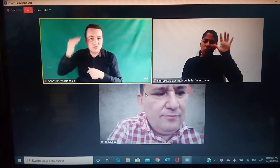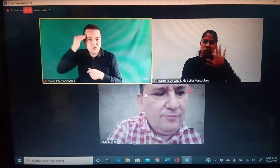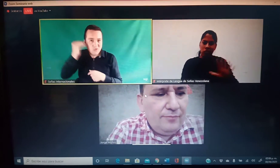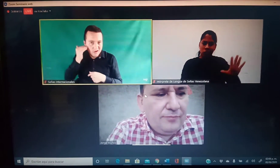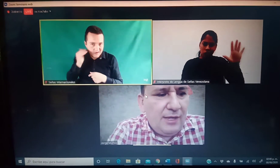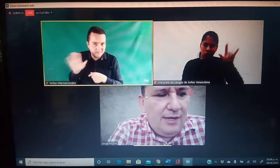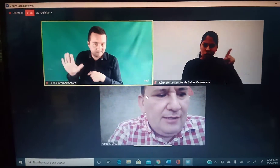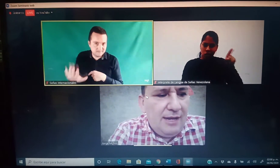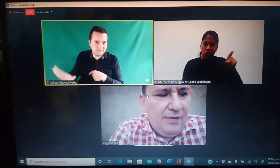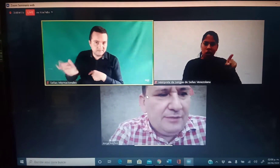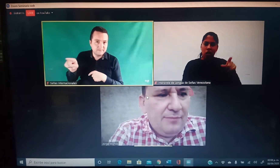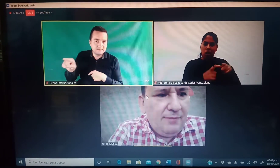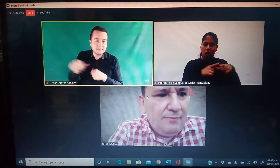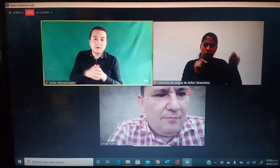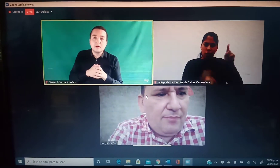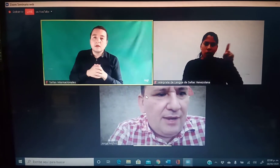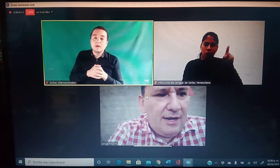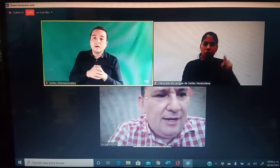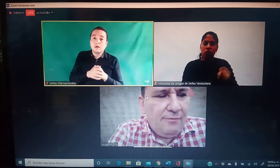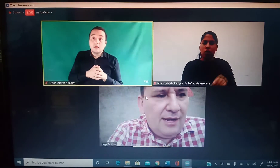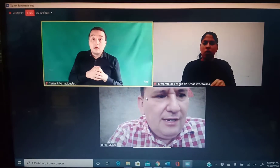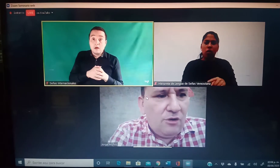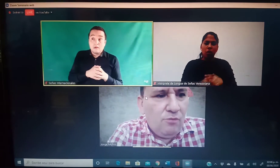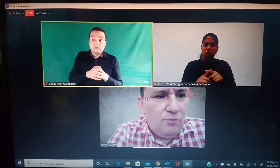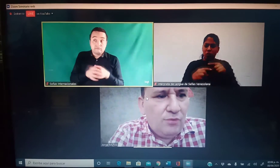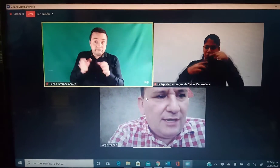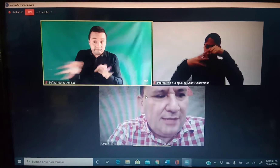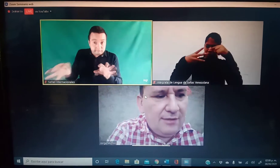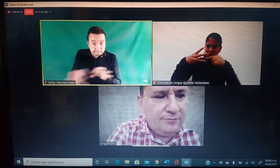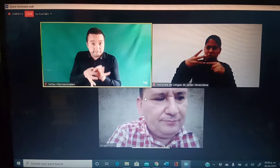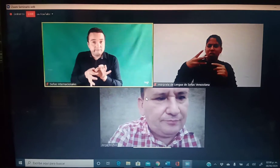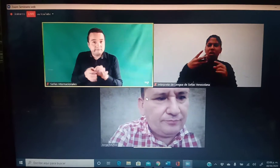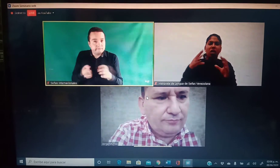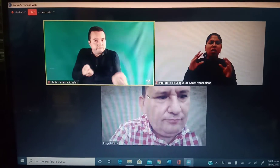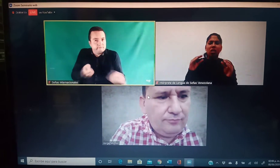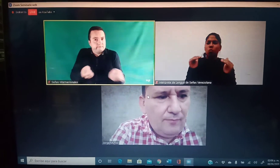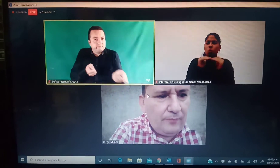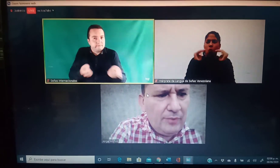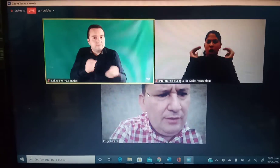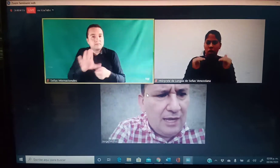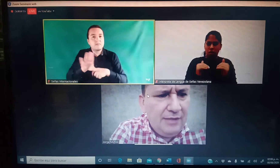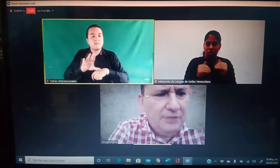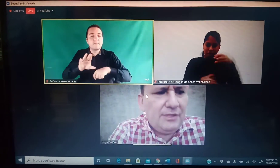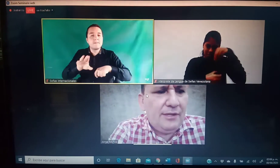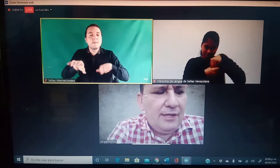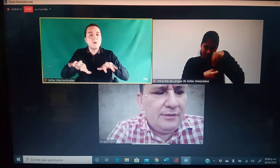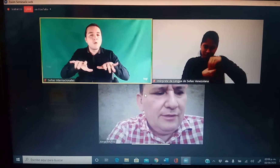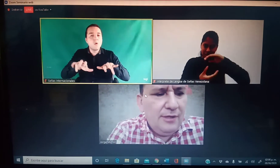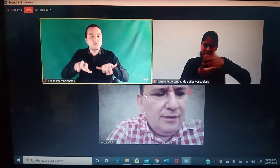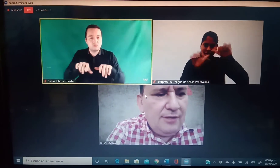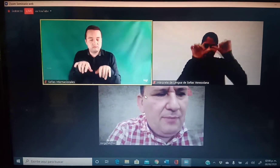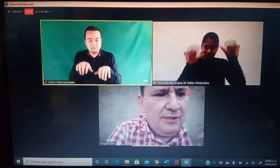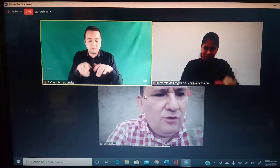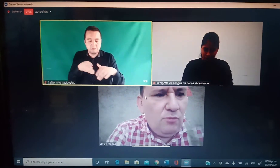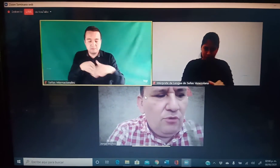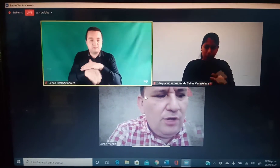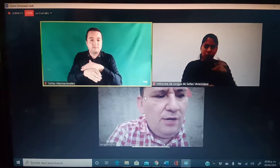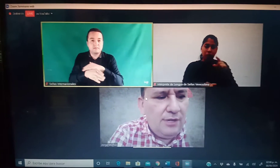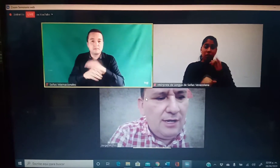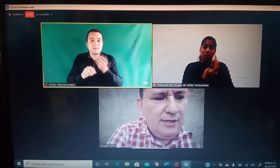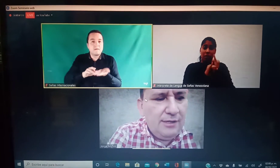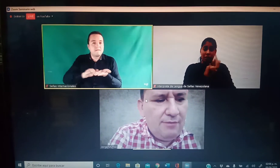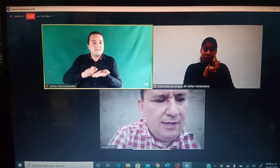es la misma para el braille computarizado. Ok. En Internet, dependiendo del